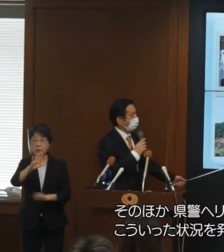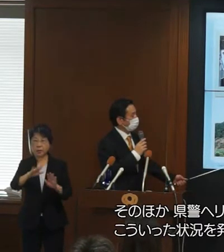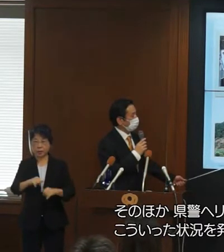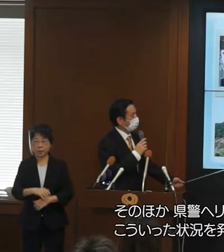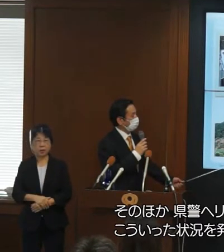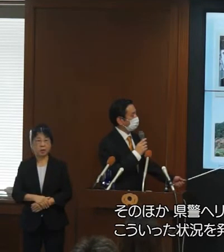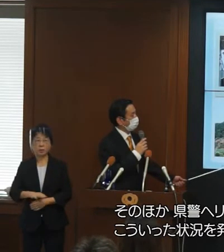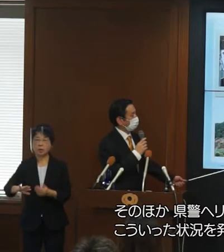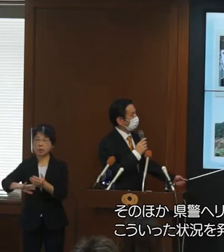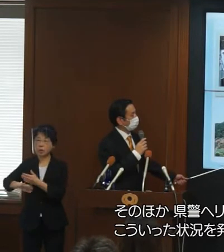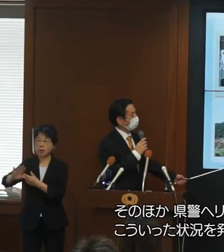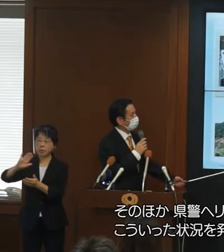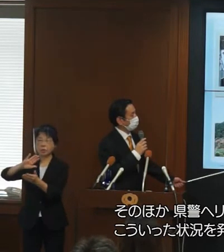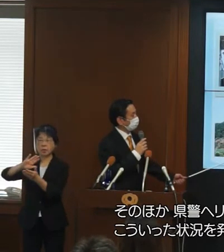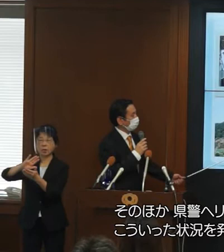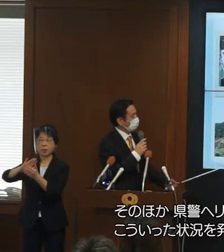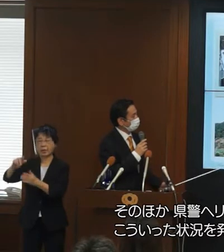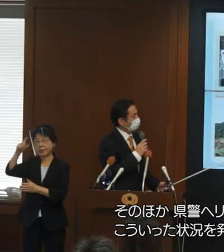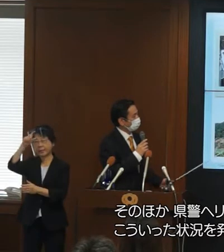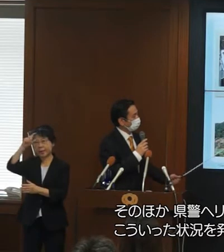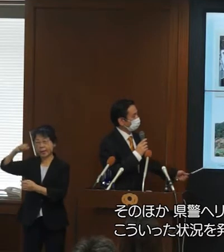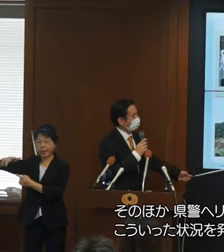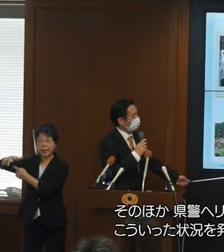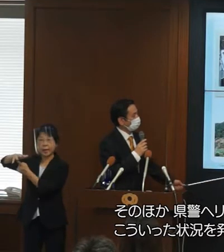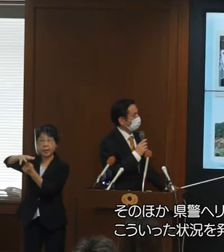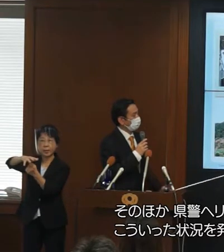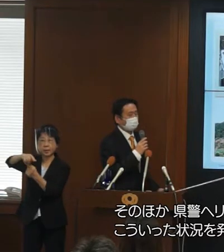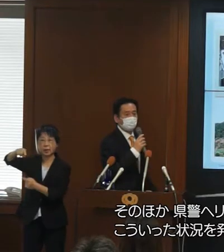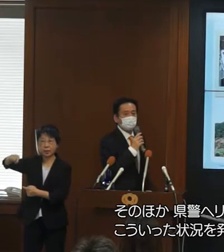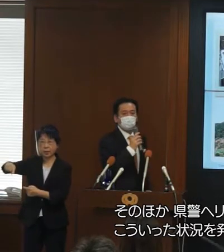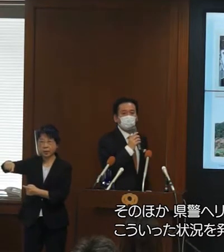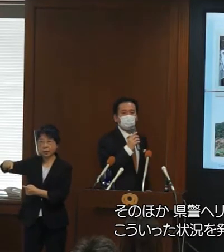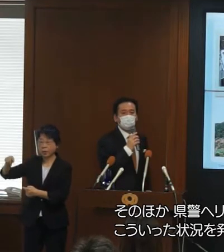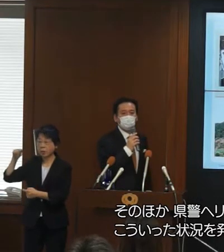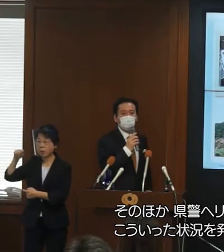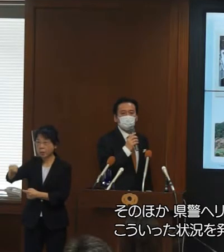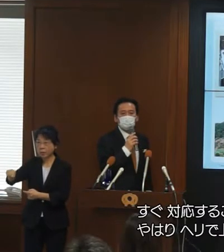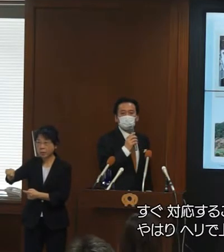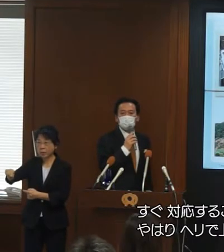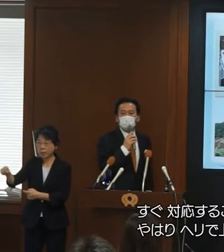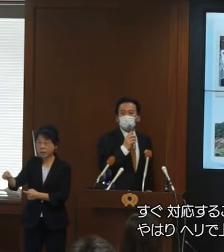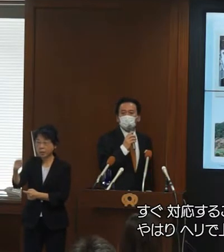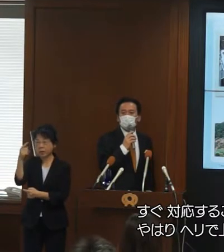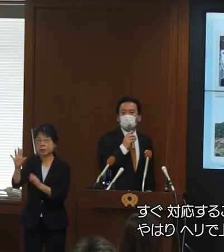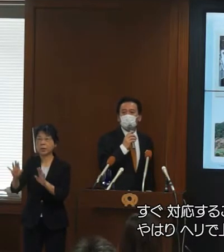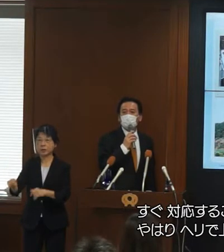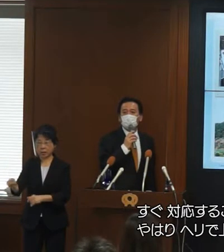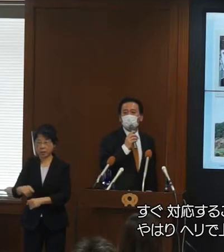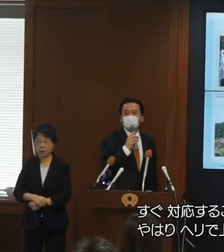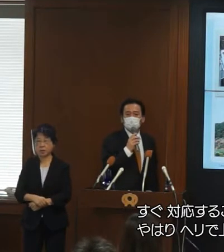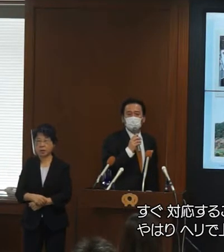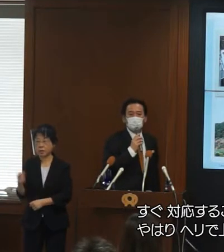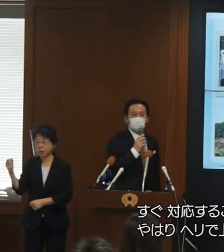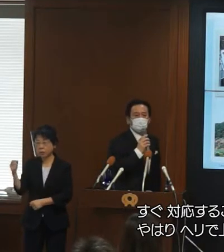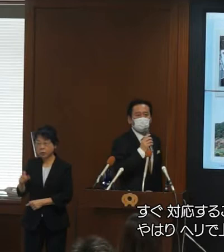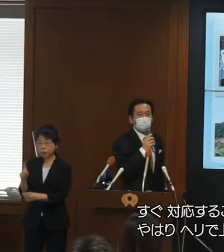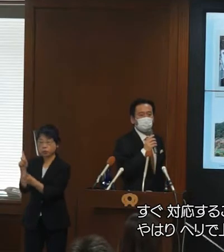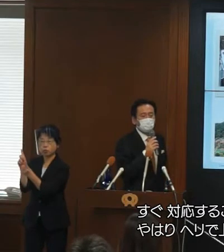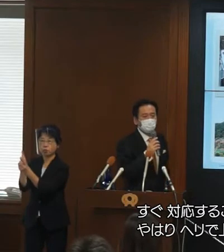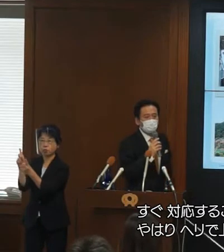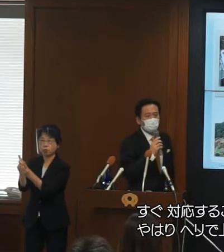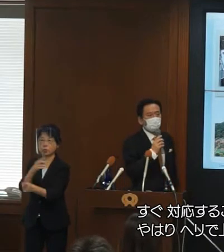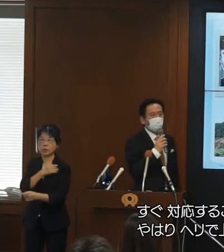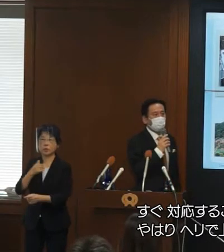その他県警ヘリは六度地区でのこういった状況というものを発見していただいたので、すぐ対応することができたりとかですね、や